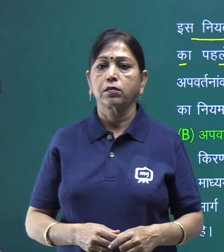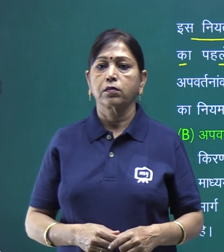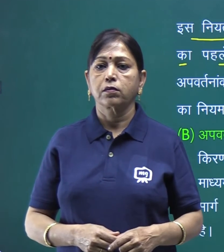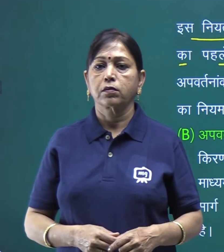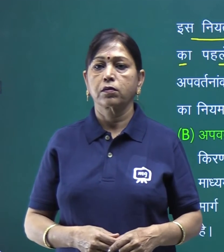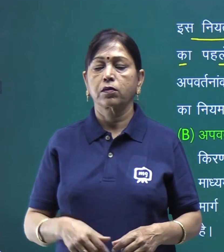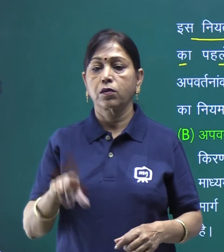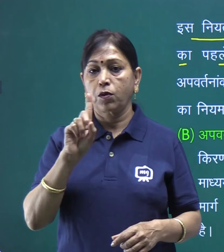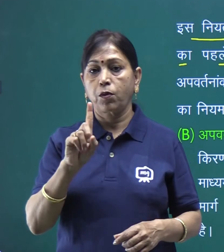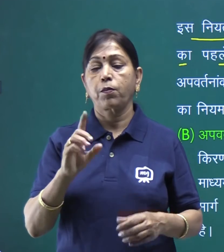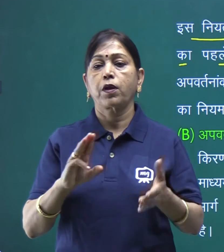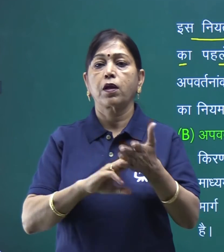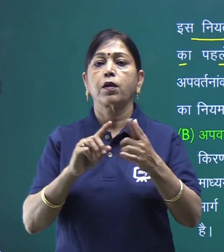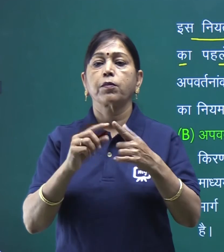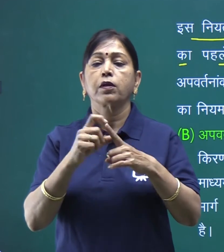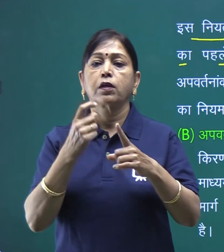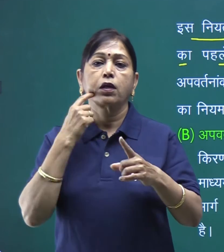पहले माध्यम के सापेक्ष